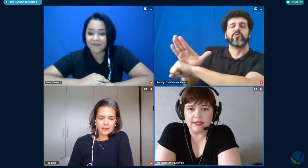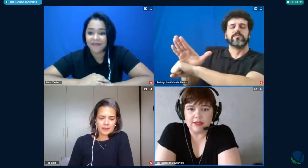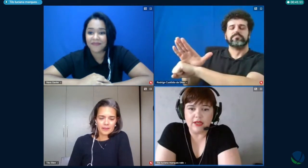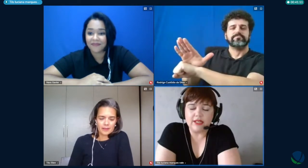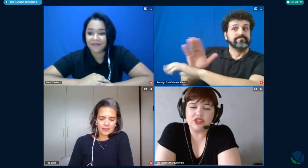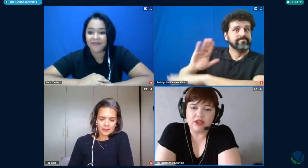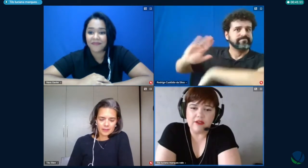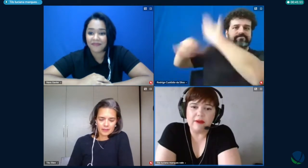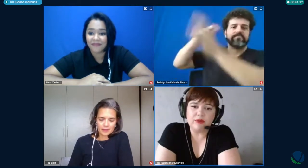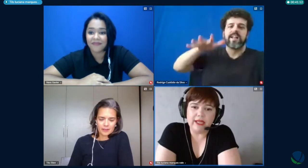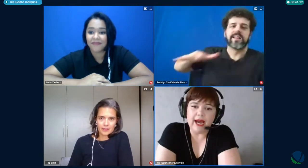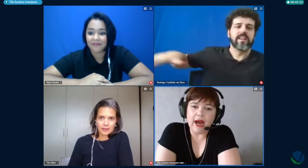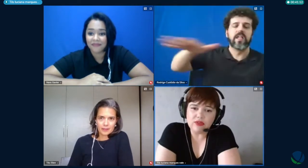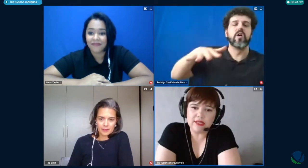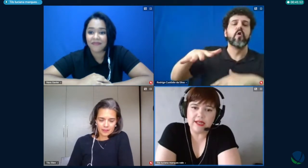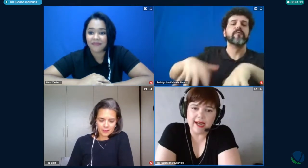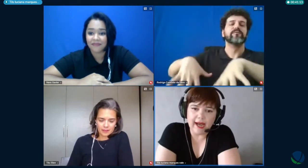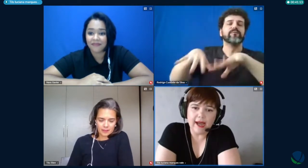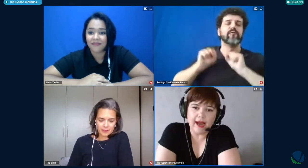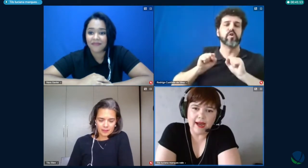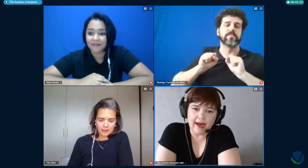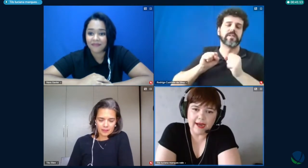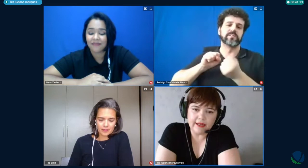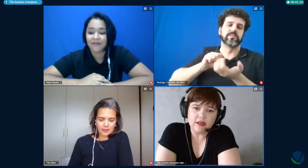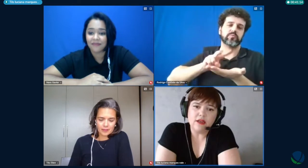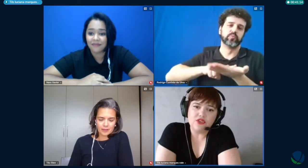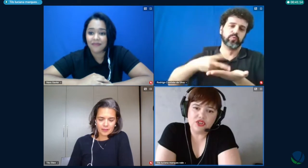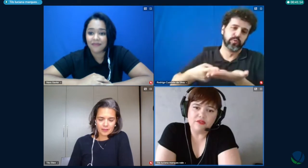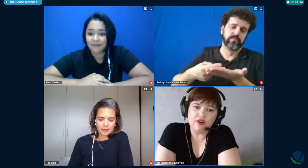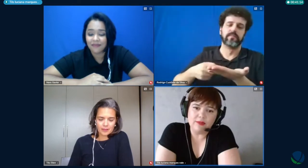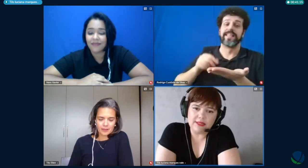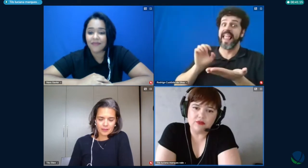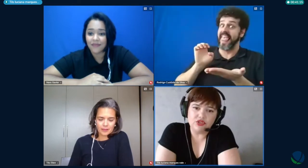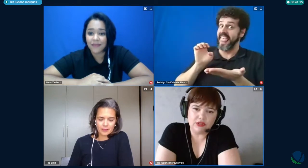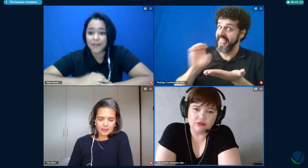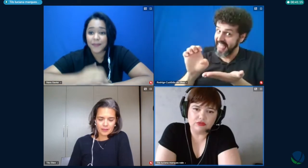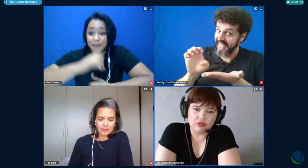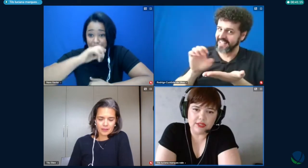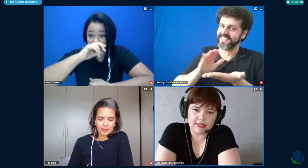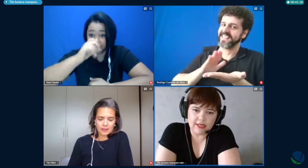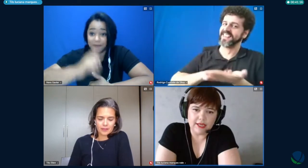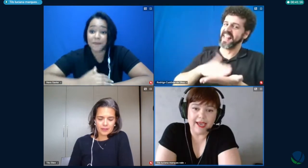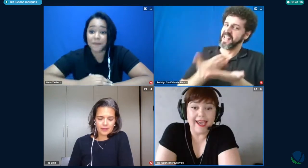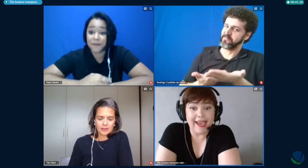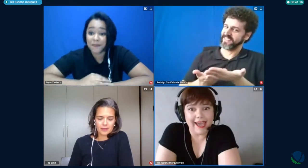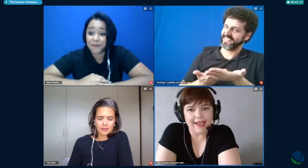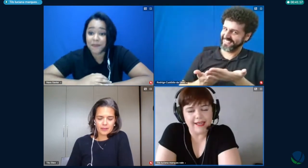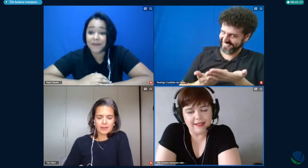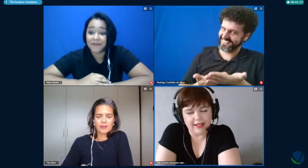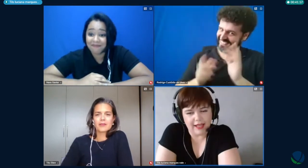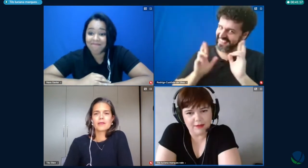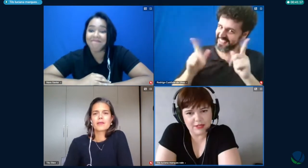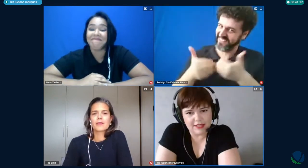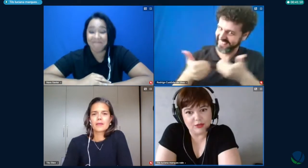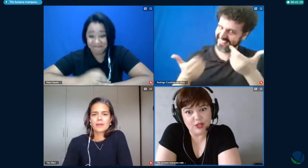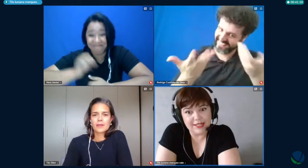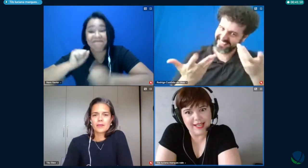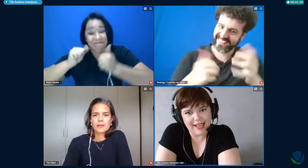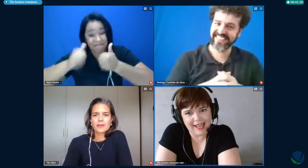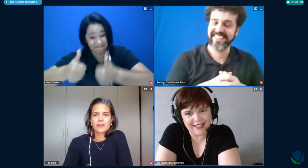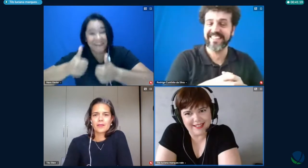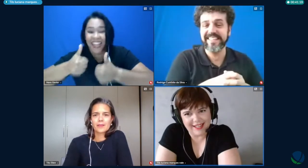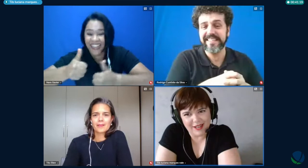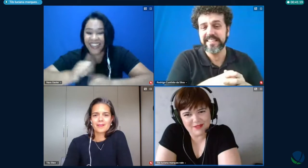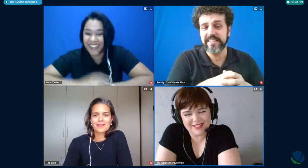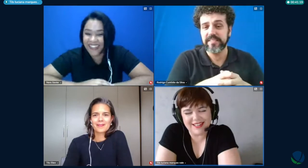sua dissertação, acredito que ela vai poder auxiliar a área de formação de tradutores, sim, e intérpretes, tradutores